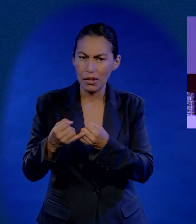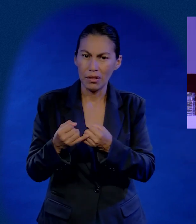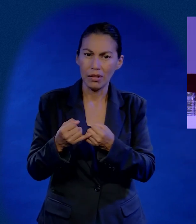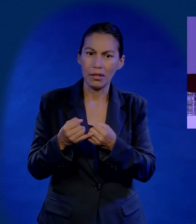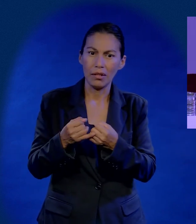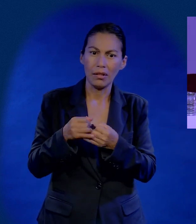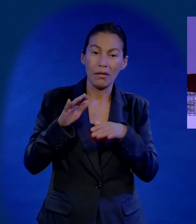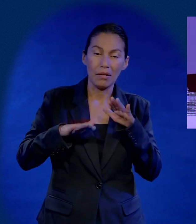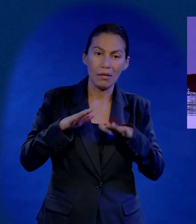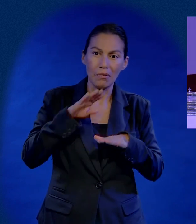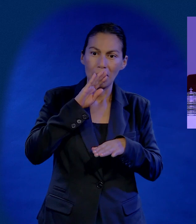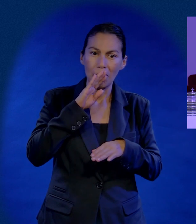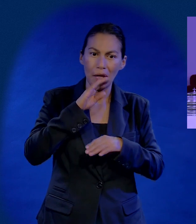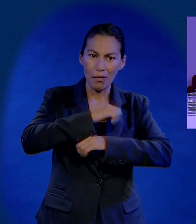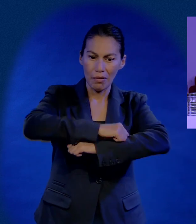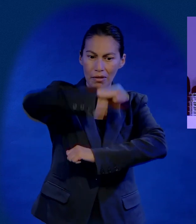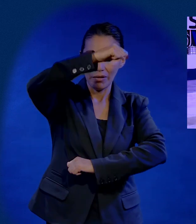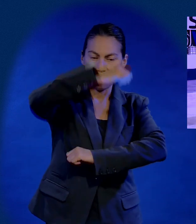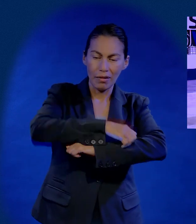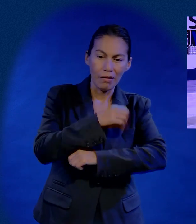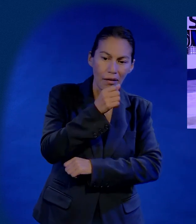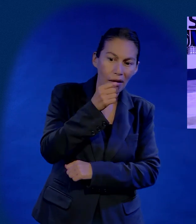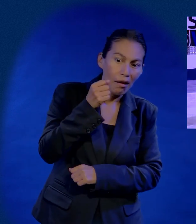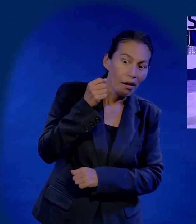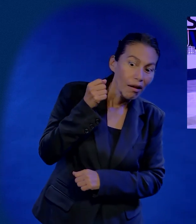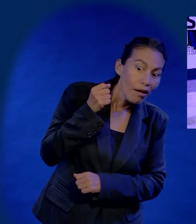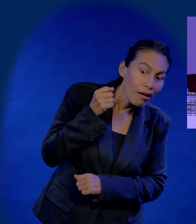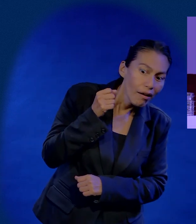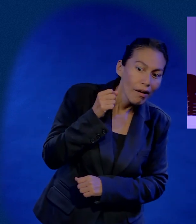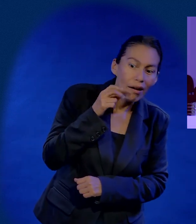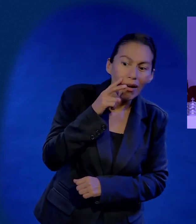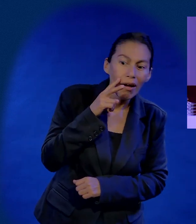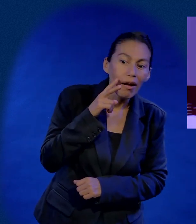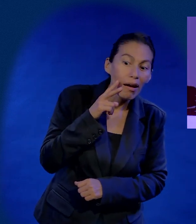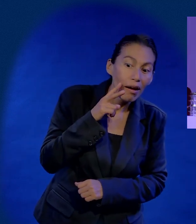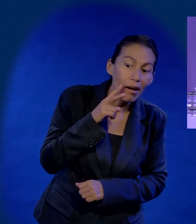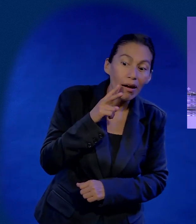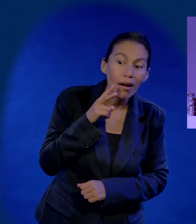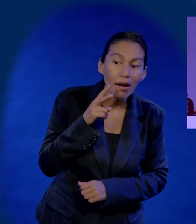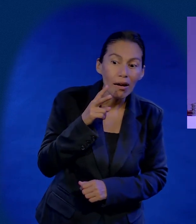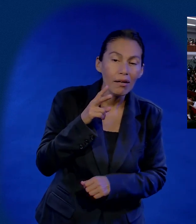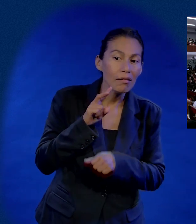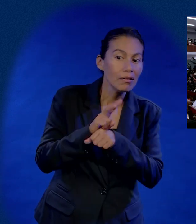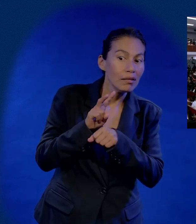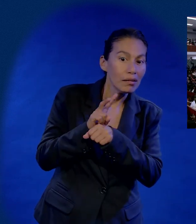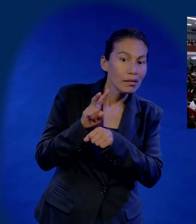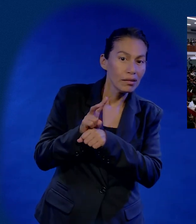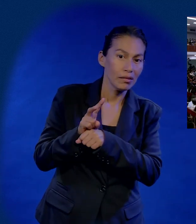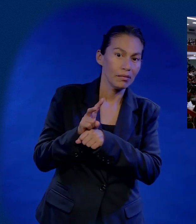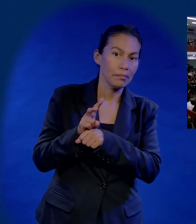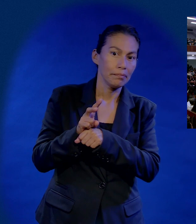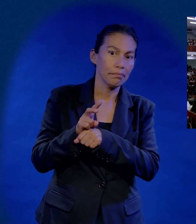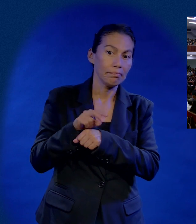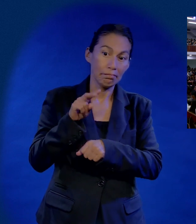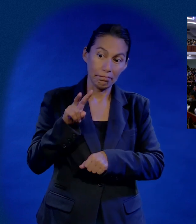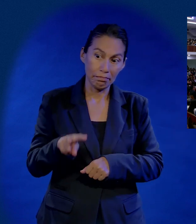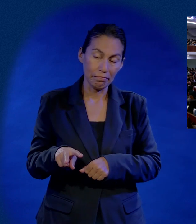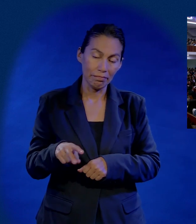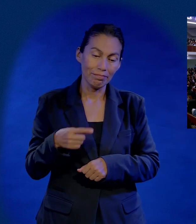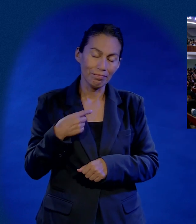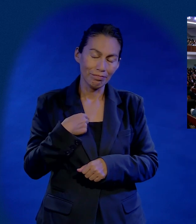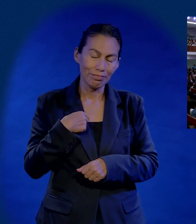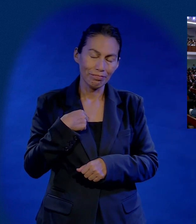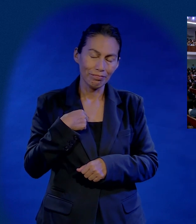ventana y se aseguraba que solo estuviera jugando fútbol y haciendo cosas sanas. Pero la verdad es que estos muchachos, yo tengo que reconocer